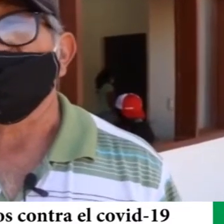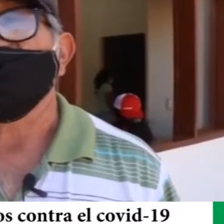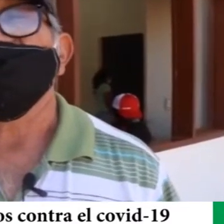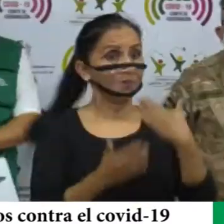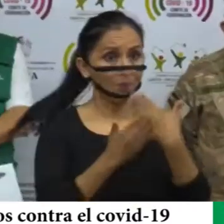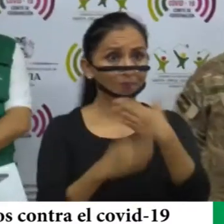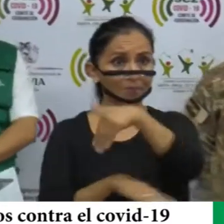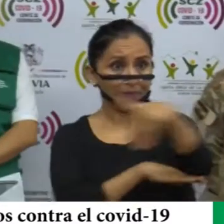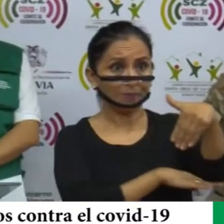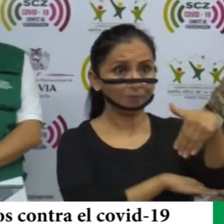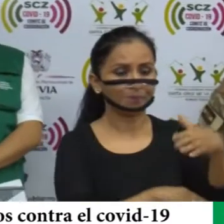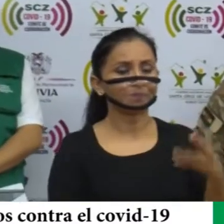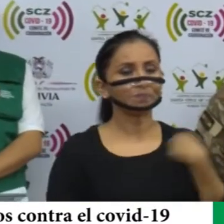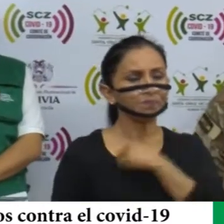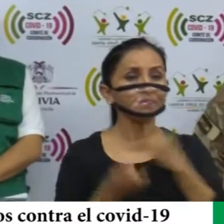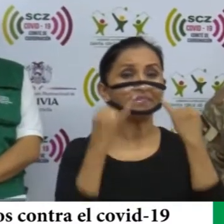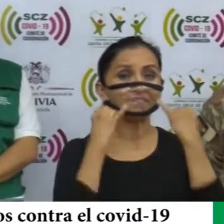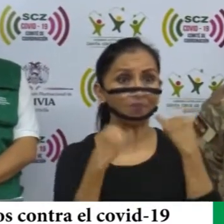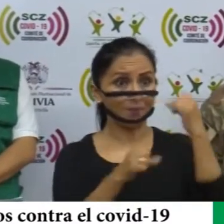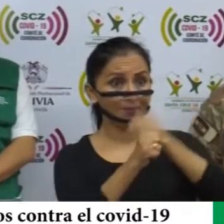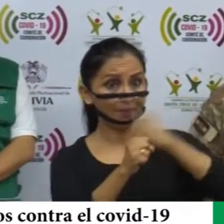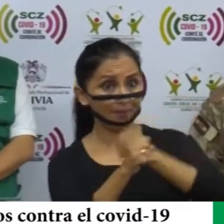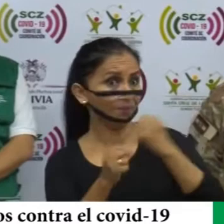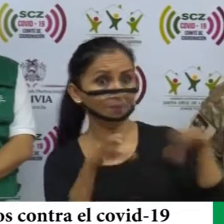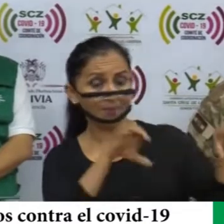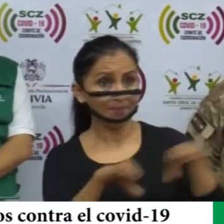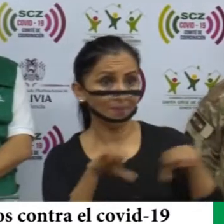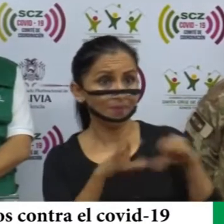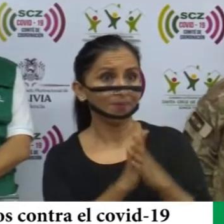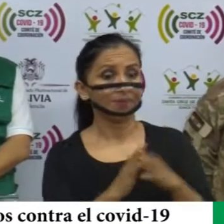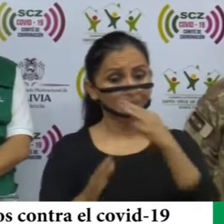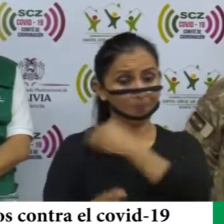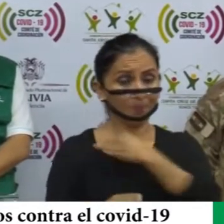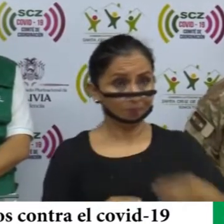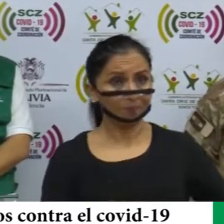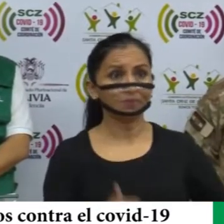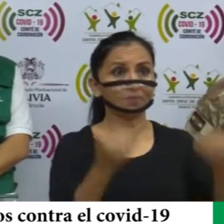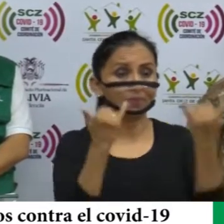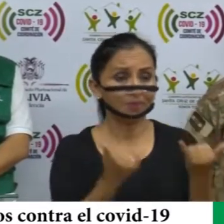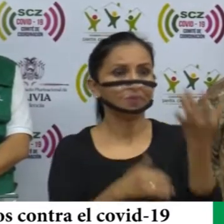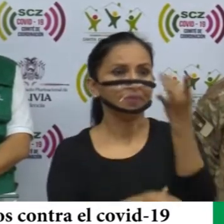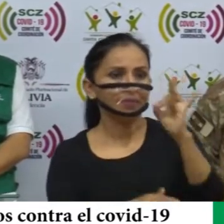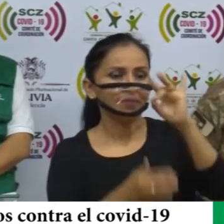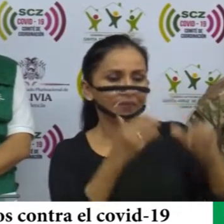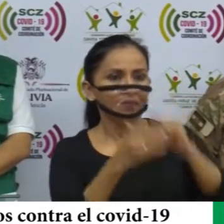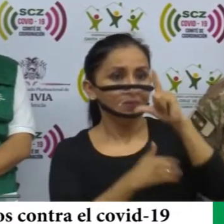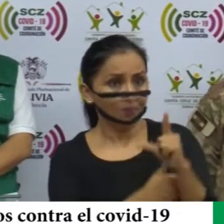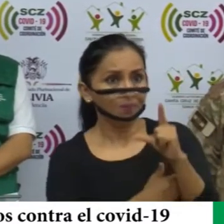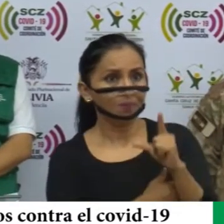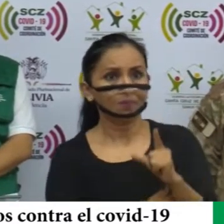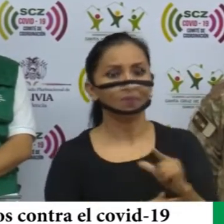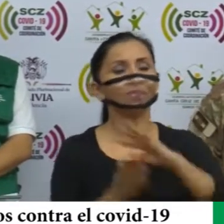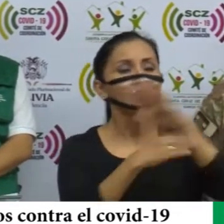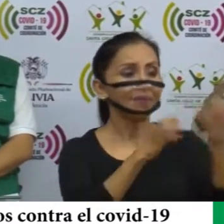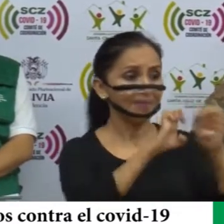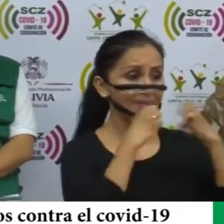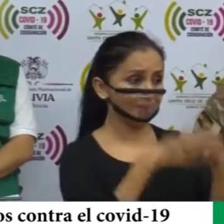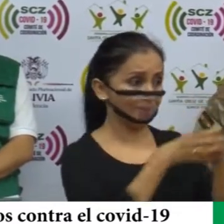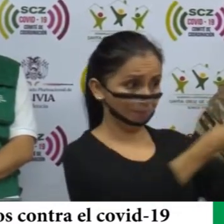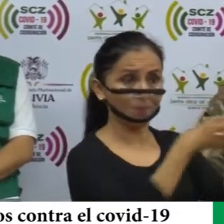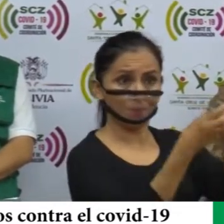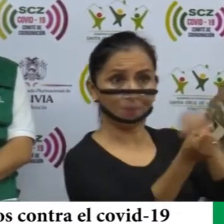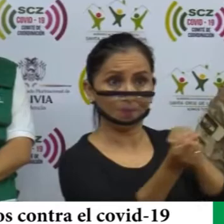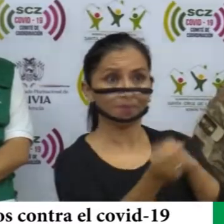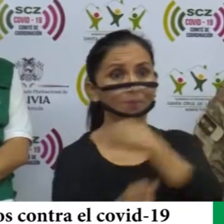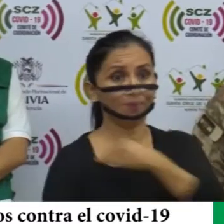de la Frontera. Le daremos el informe del trabajo realizado en los municipios el día de hoy, 18 de julio. Nuestras brigadas han estado